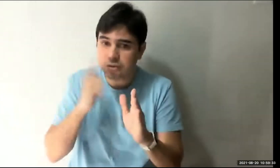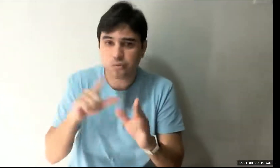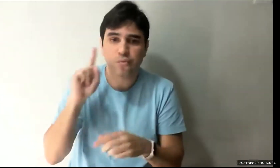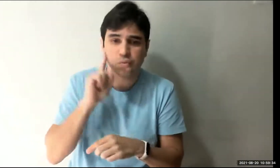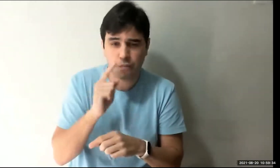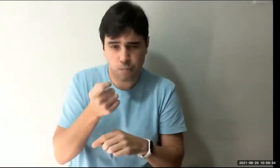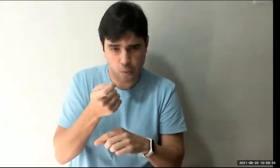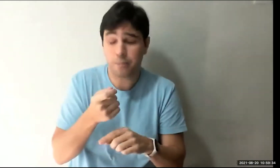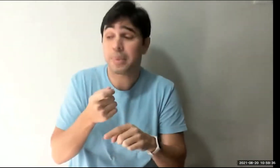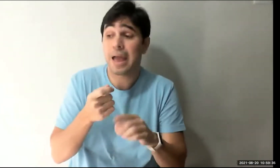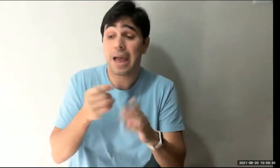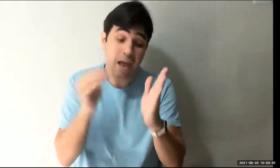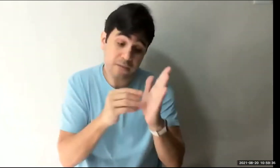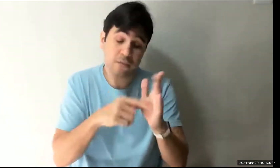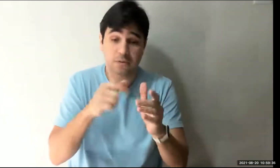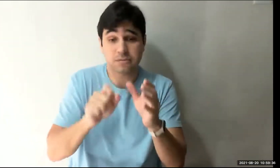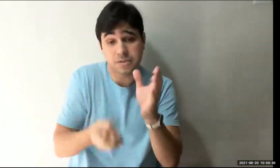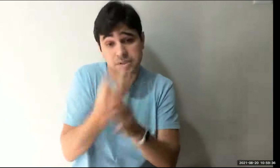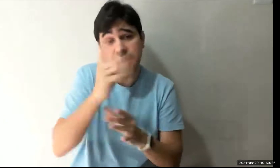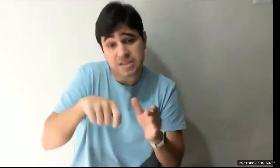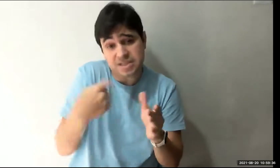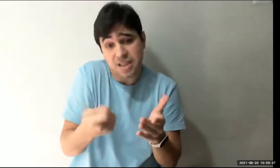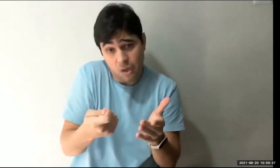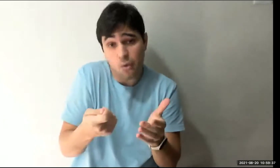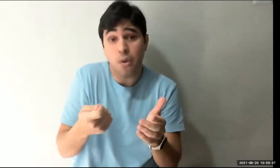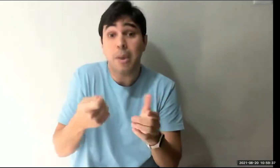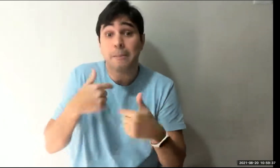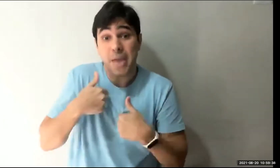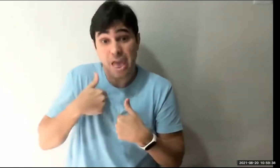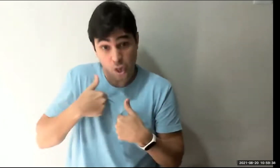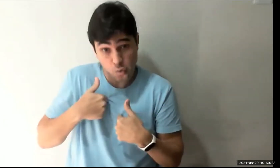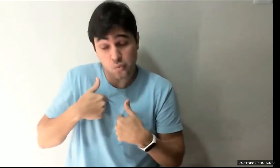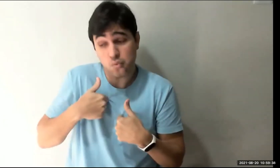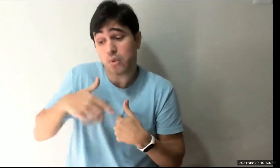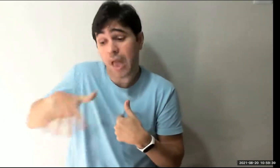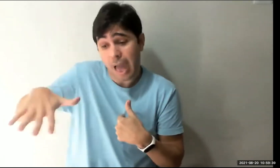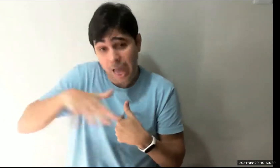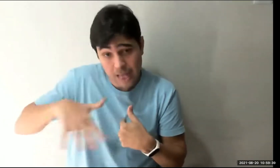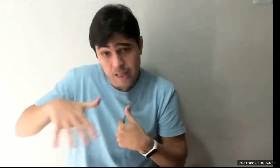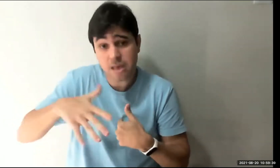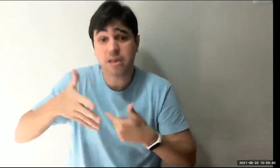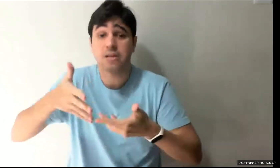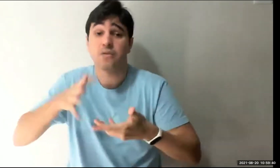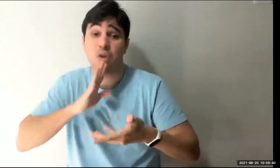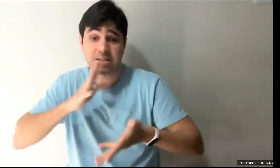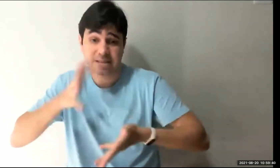pesquisa de campo com as entrevistas, eu tinha um tempo muito curto para produzi-las, então a minha maior preocupação